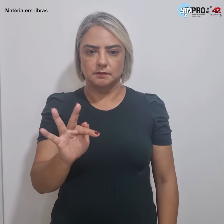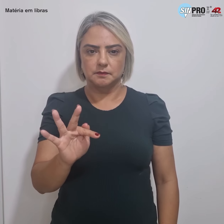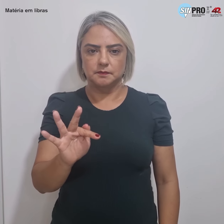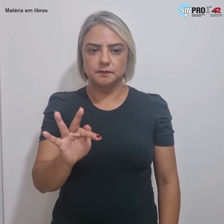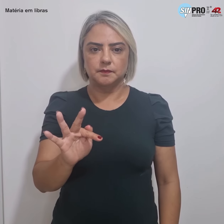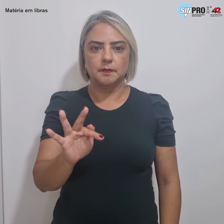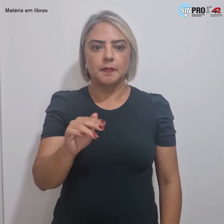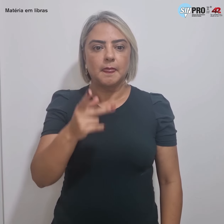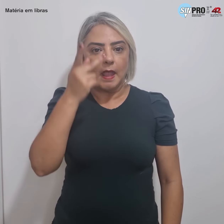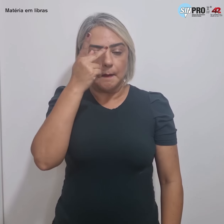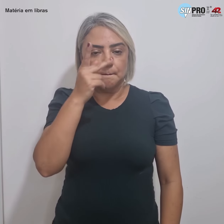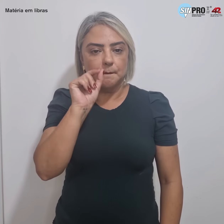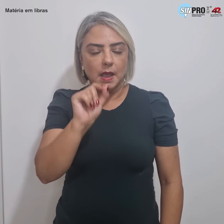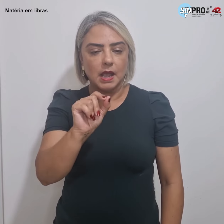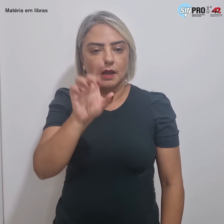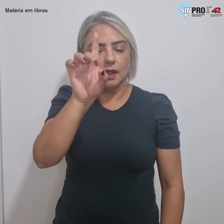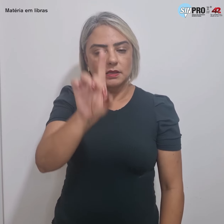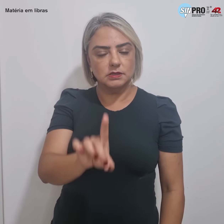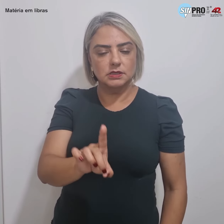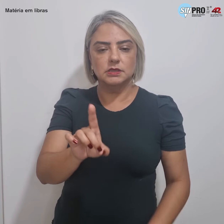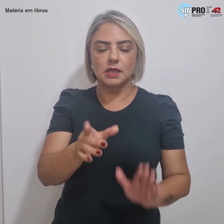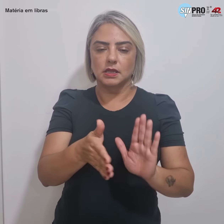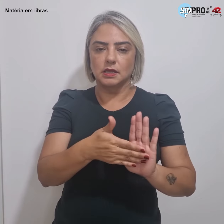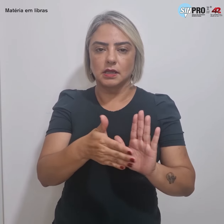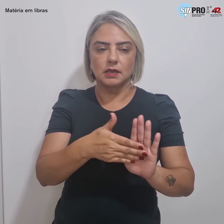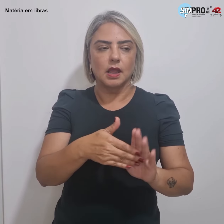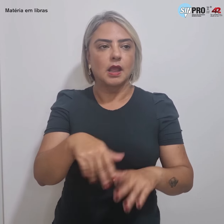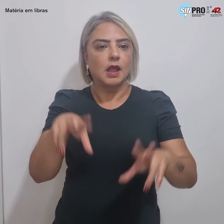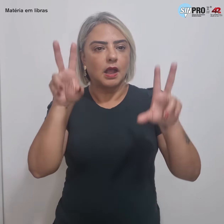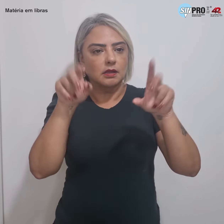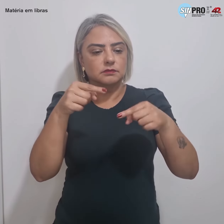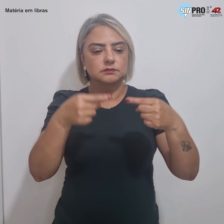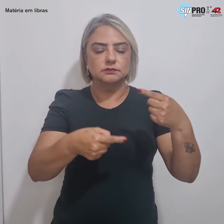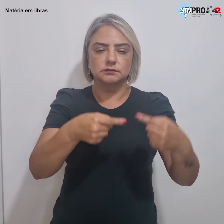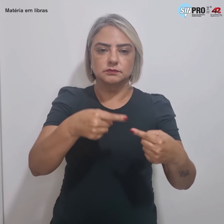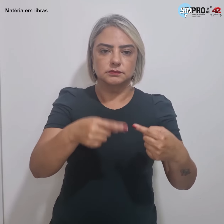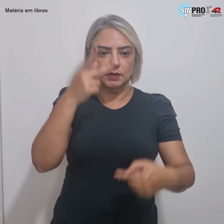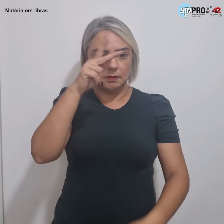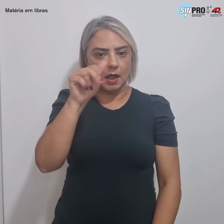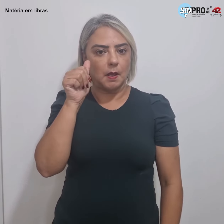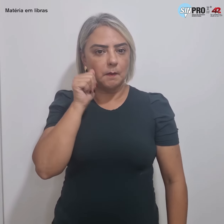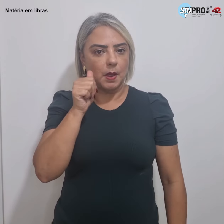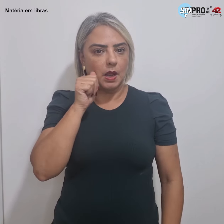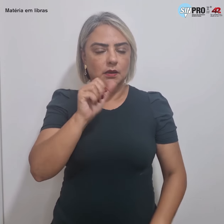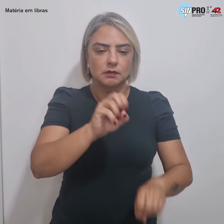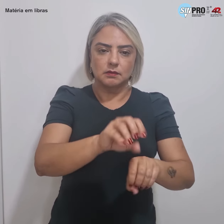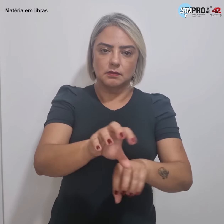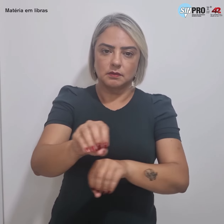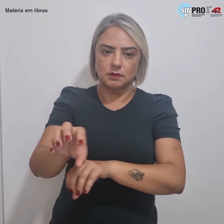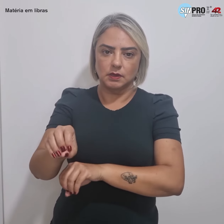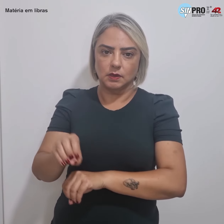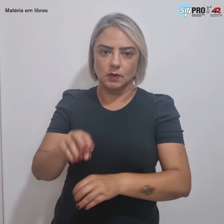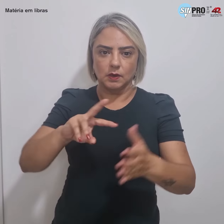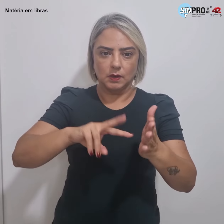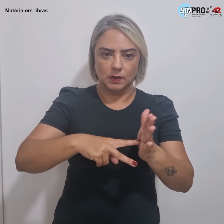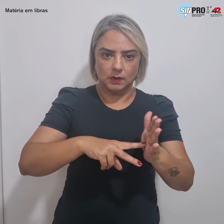Para a dirigente da pasta de Assuntos e Políticas para Mulheres Educadoras do Simpro-DF,